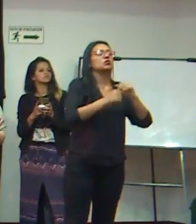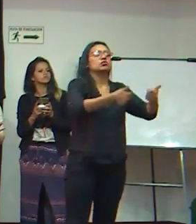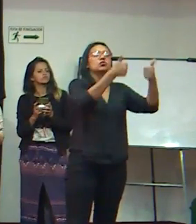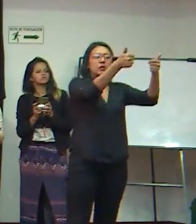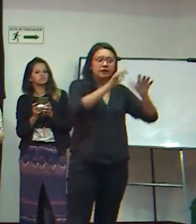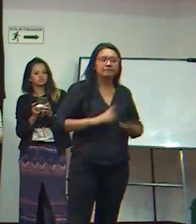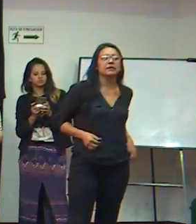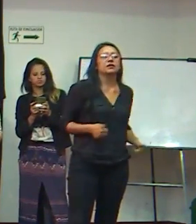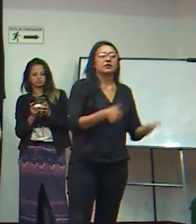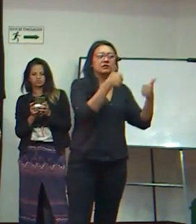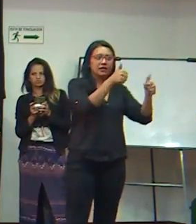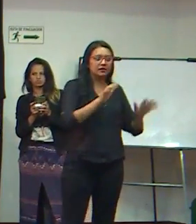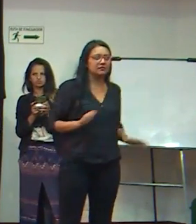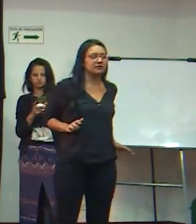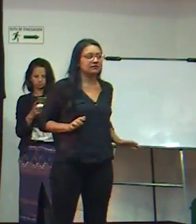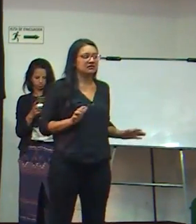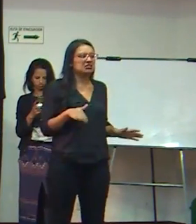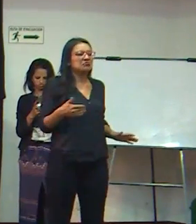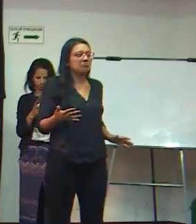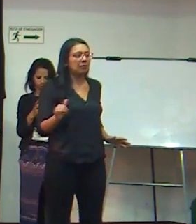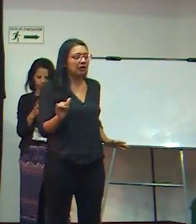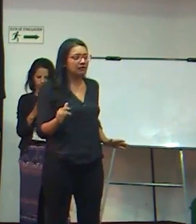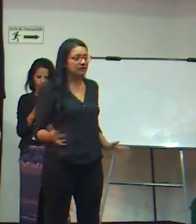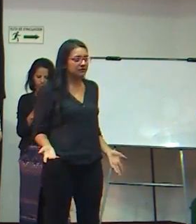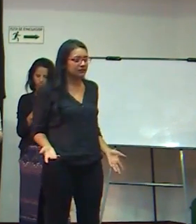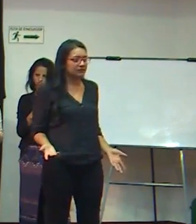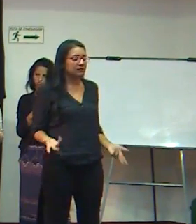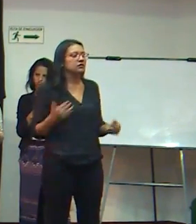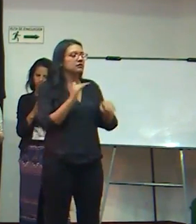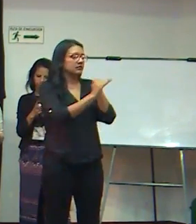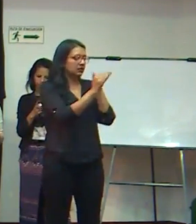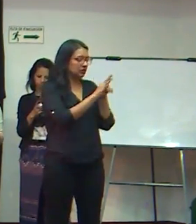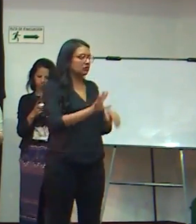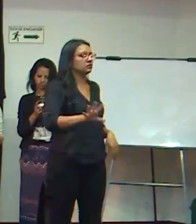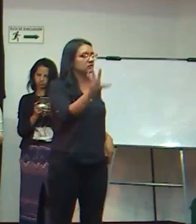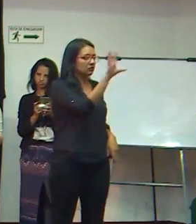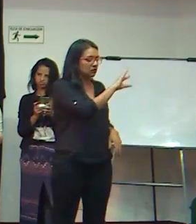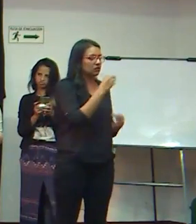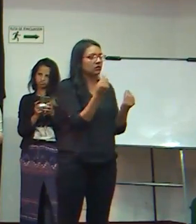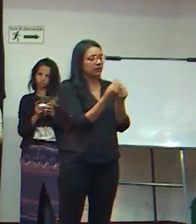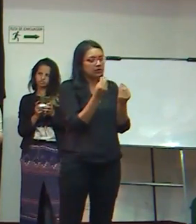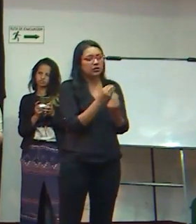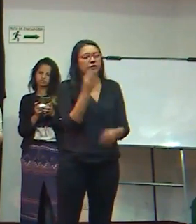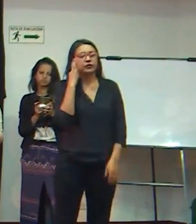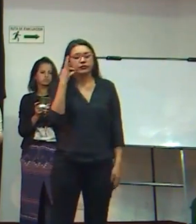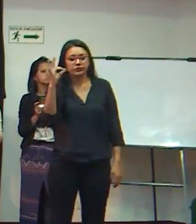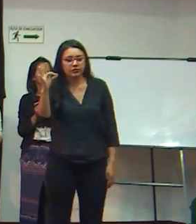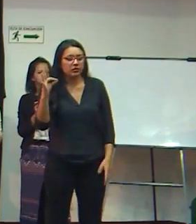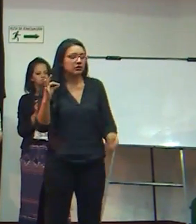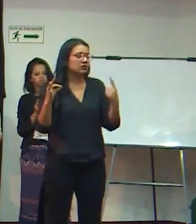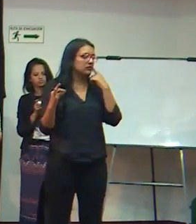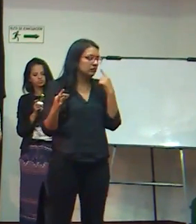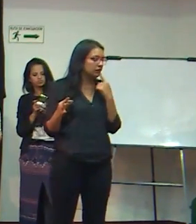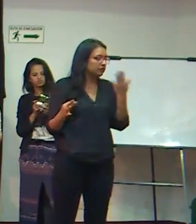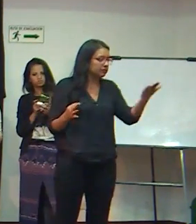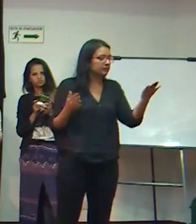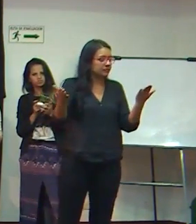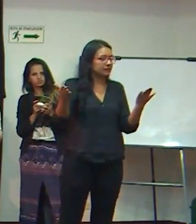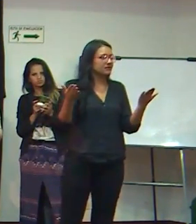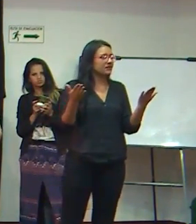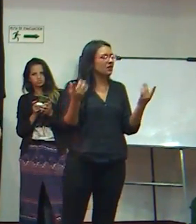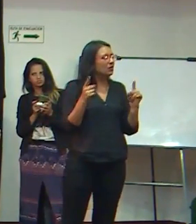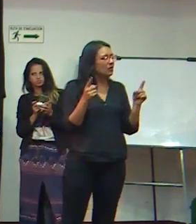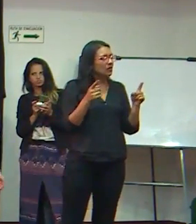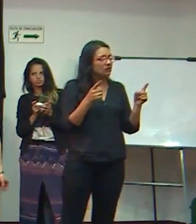¿sí? Entonces, la idea es que, igual la invitación es para todos los compañeros oyentes, los compañeros sordos, que